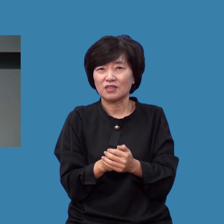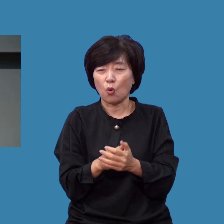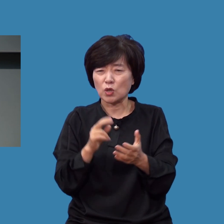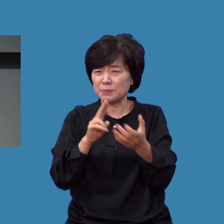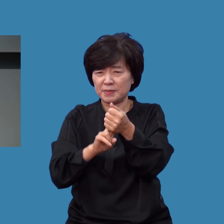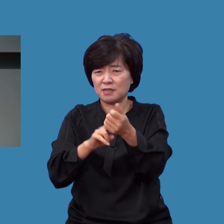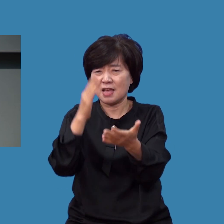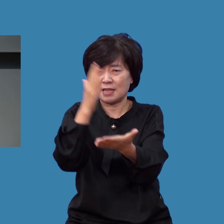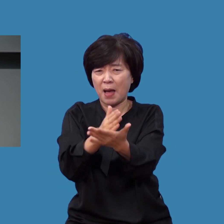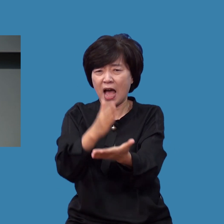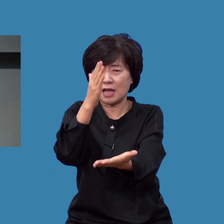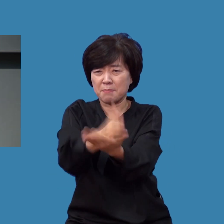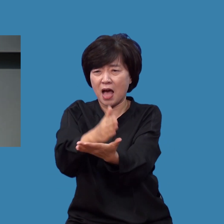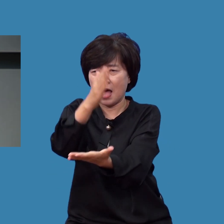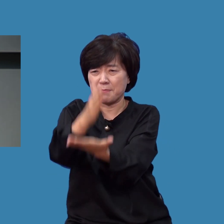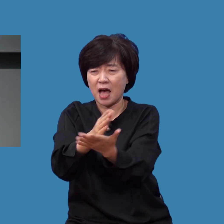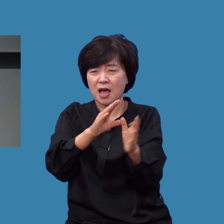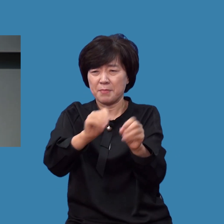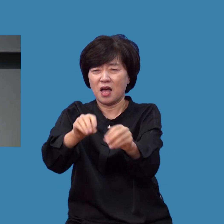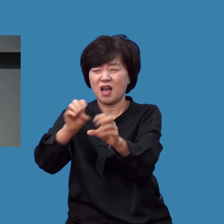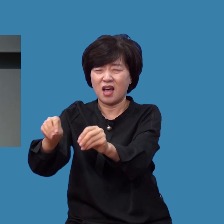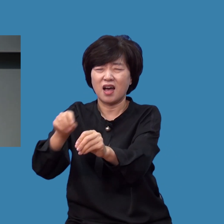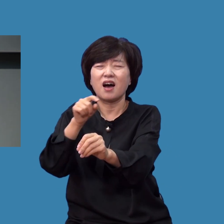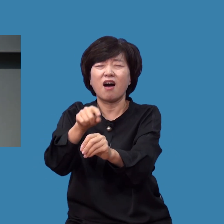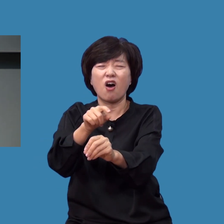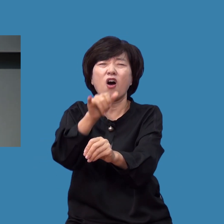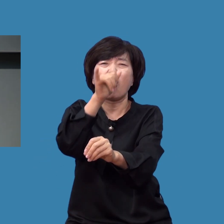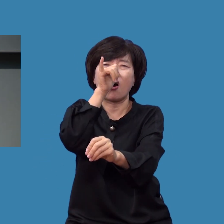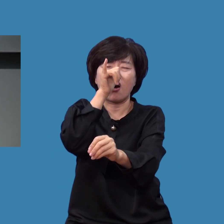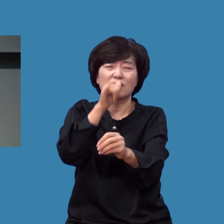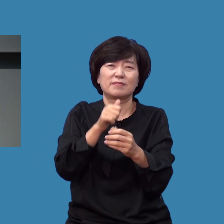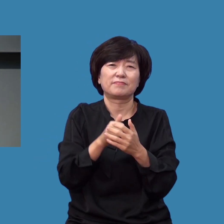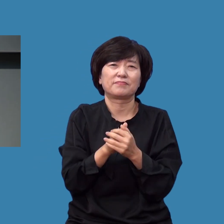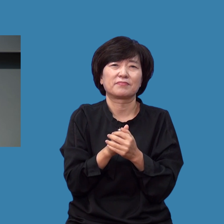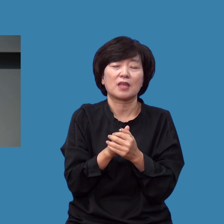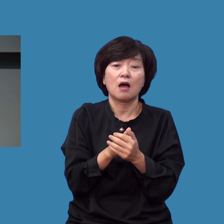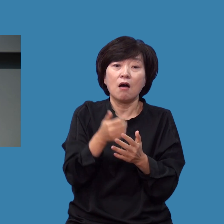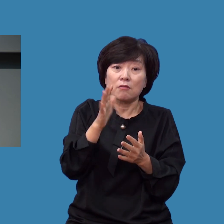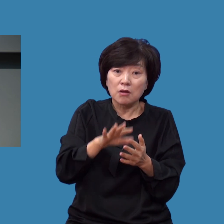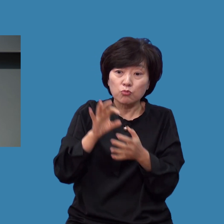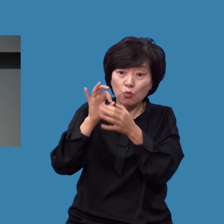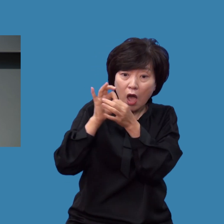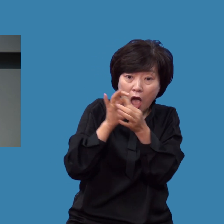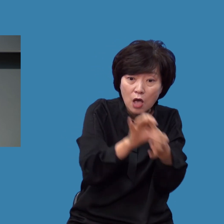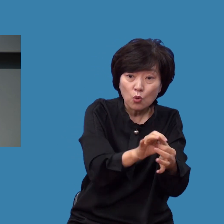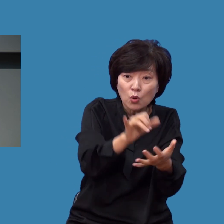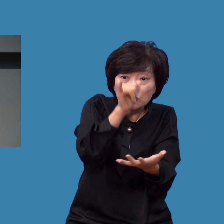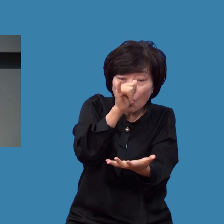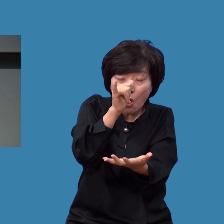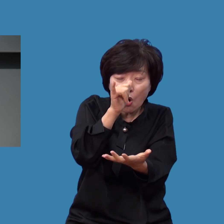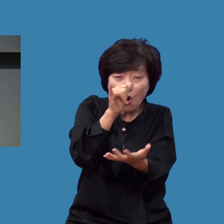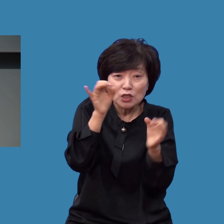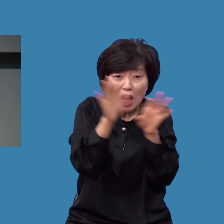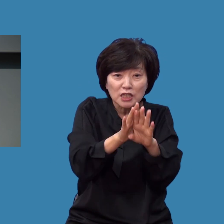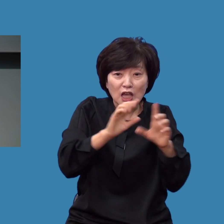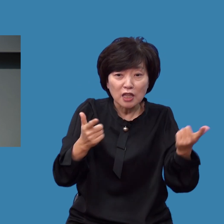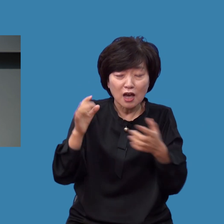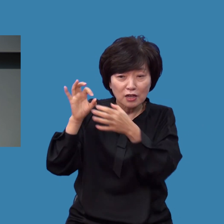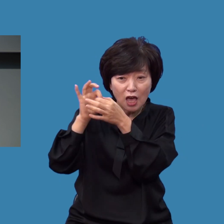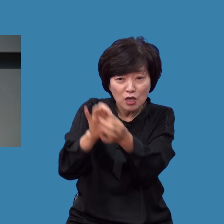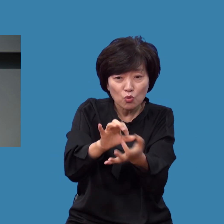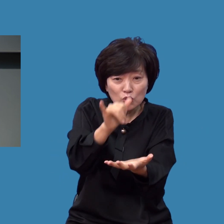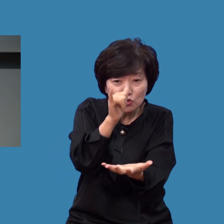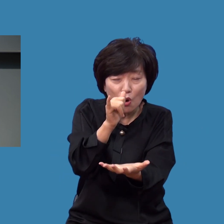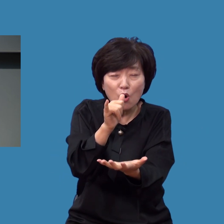그럼에도 불구하고 이 초자연적인 역사가 멸해지지 않고 금해지지 않은 이유가 있습니다. 뭔지 아십니까? 초자연적인